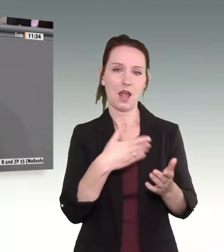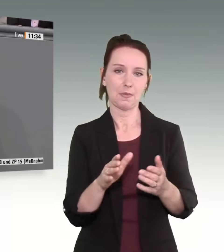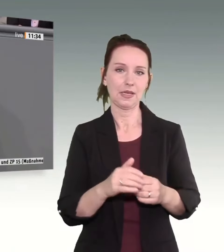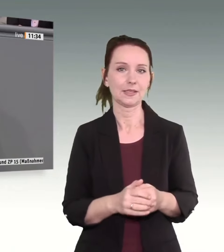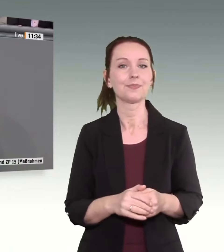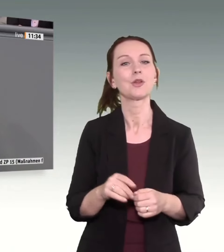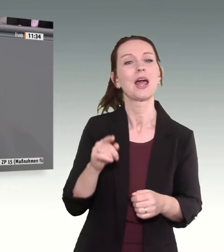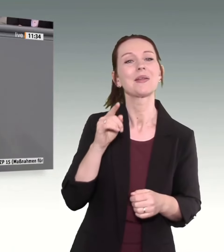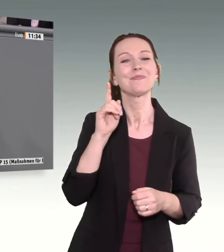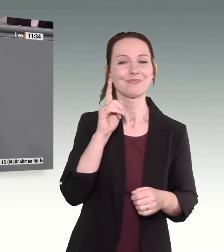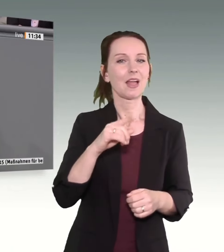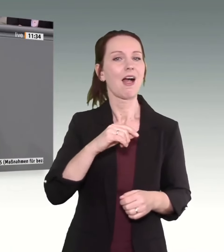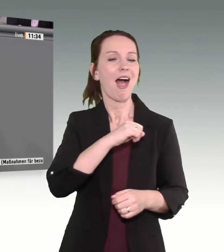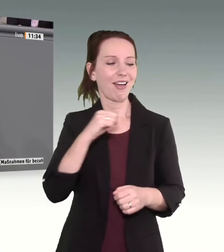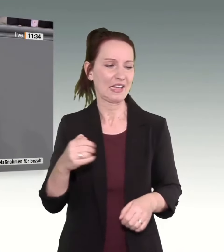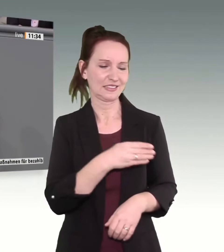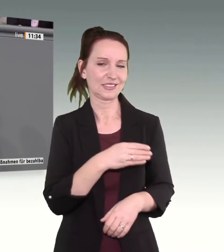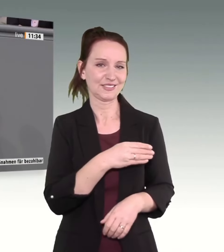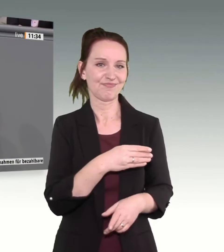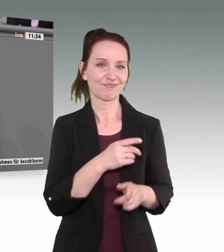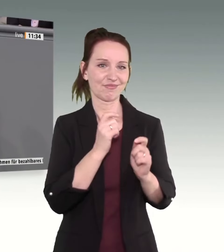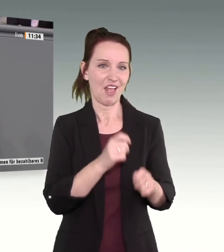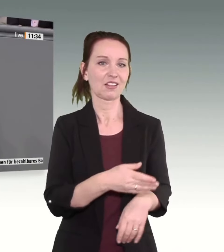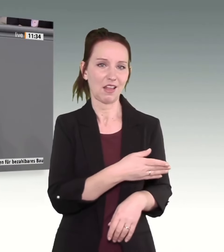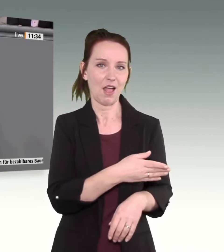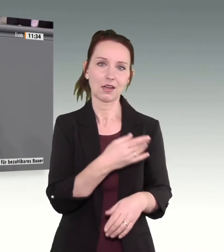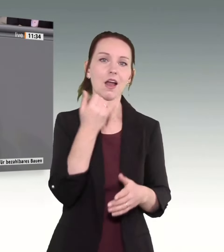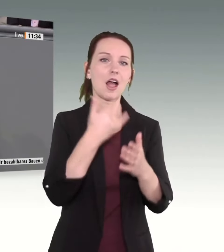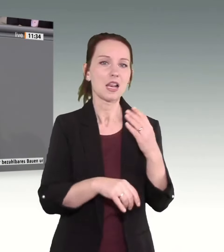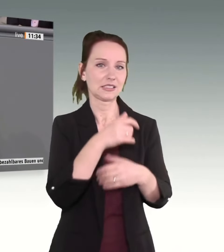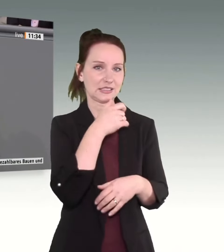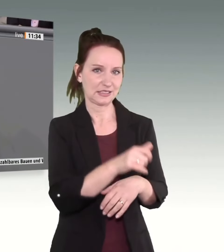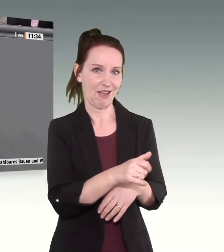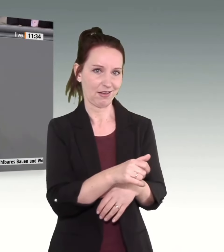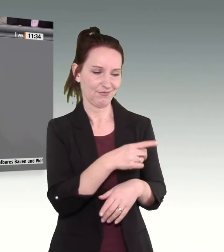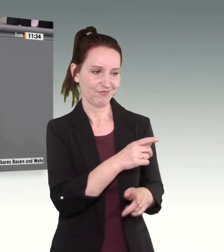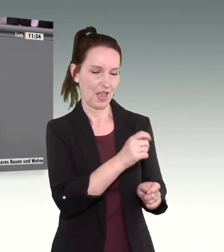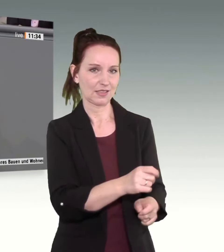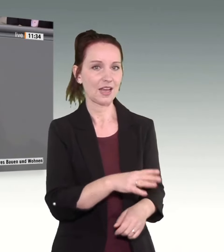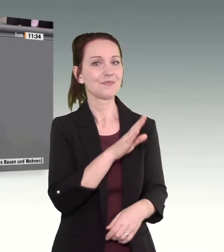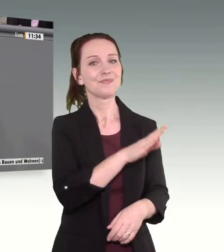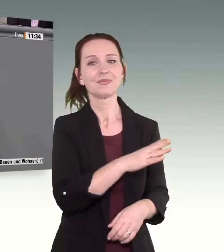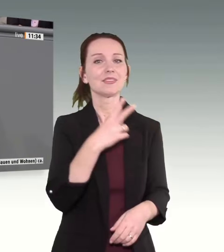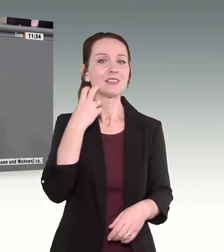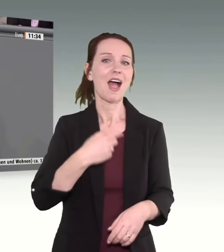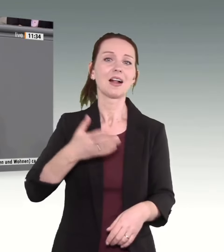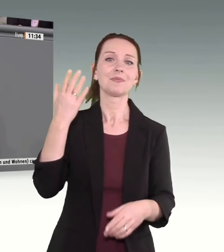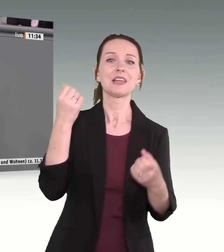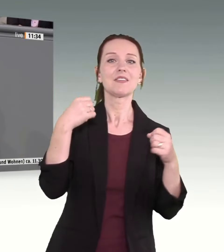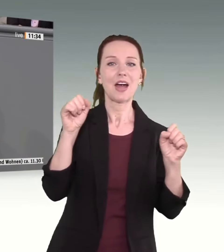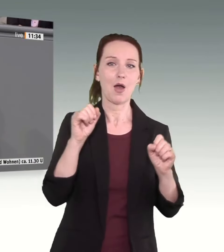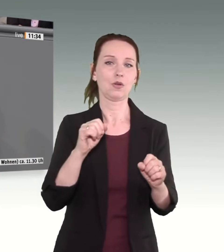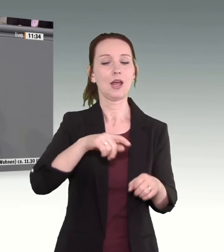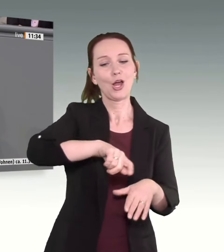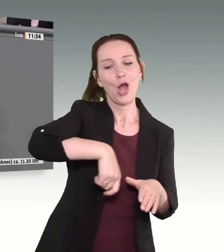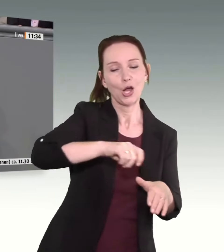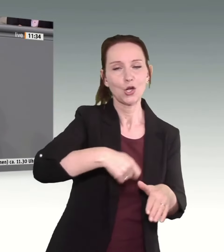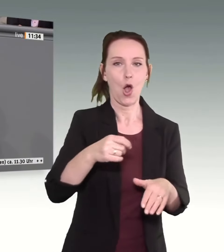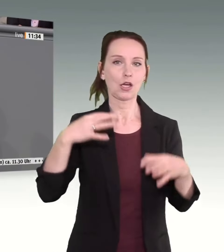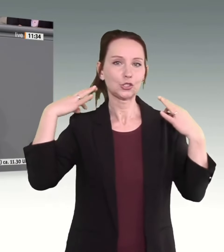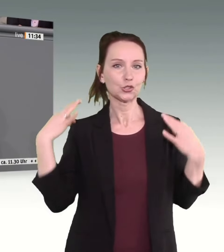Antrag dort aus der rechten Ecke. Ihre antiquierte Freiheit der Frau mit Schürzer am Herd lehne ich